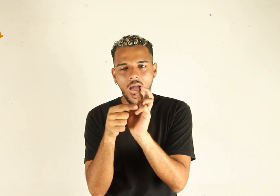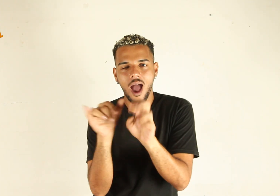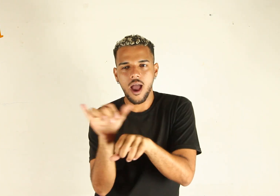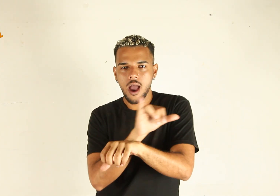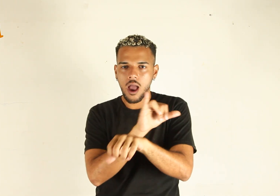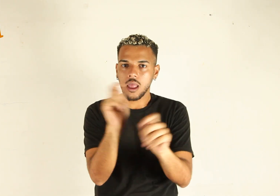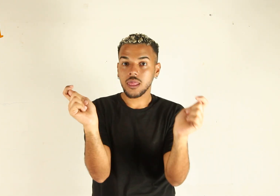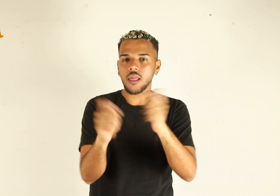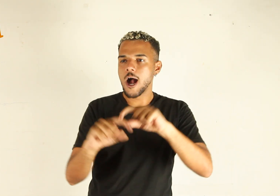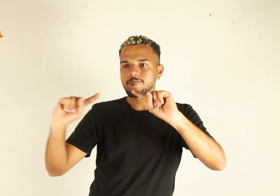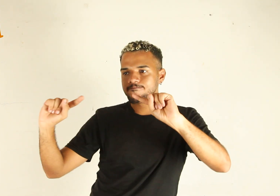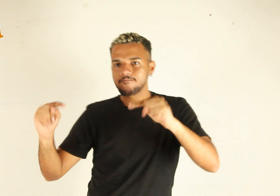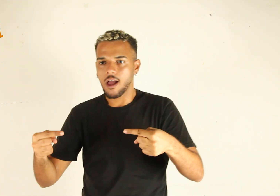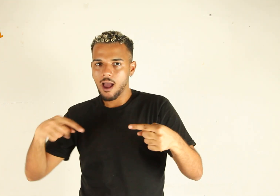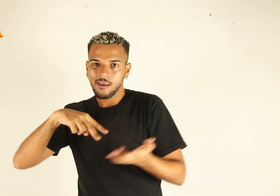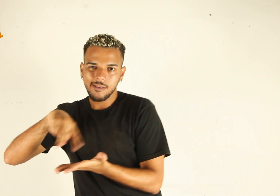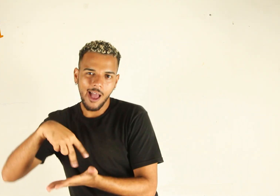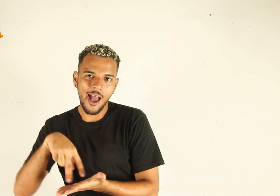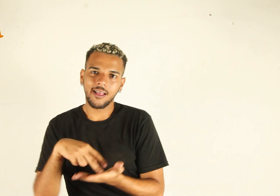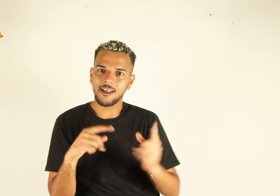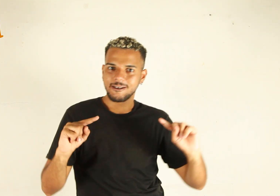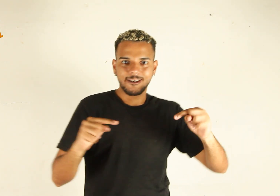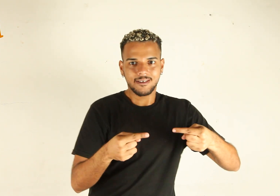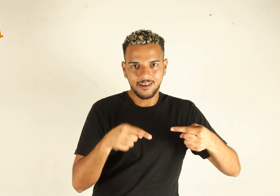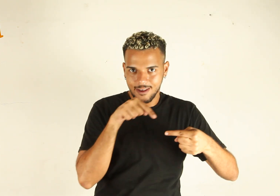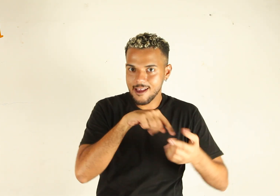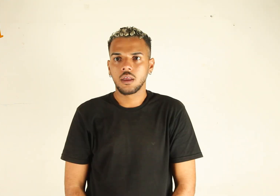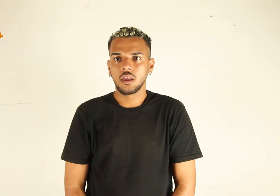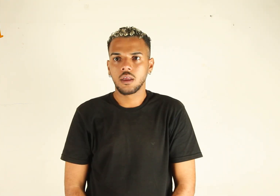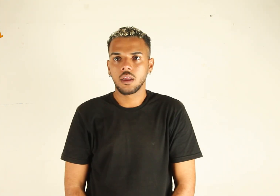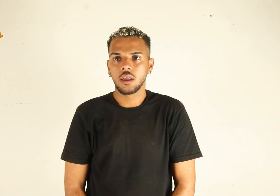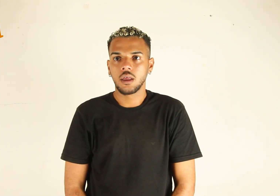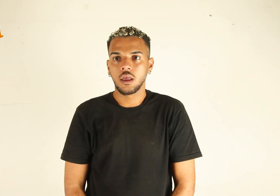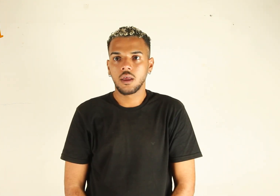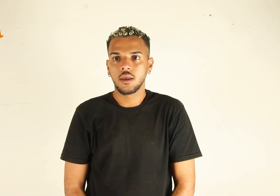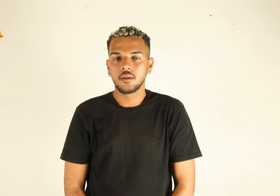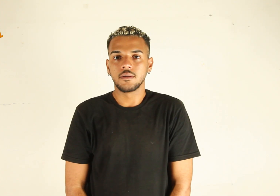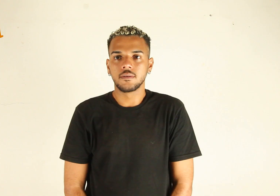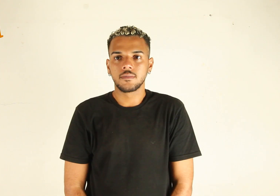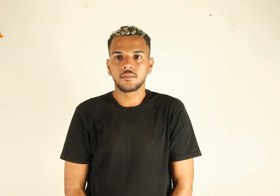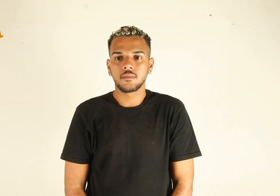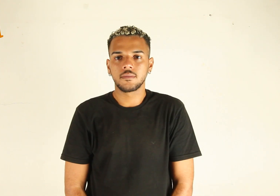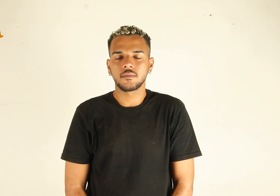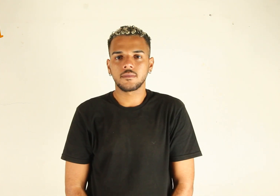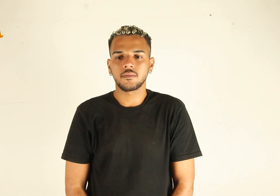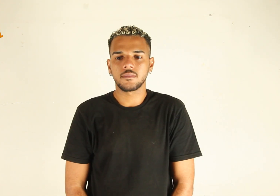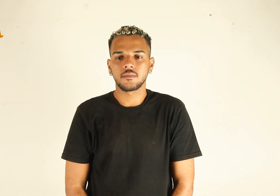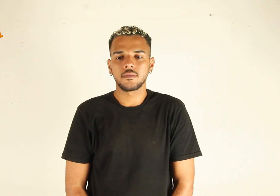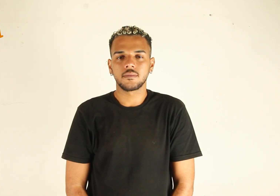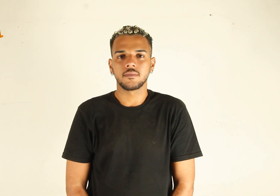da colonização, há relato de pessoas negras utilizando a força do corpo para fugir dos castigos e do cativeiro.